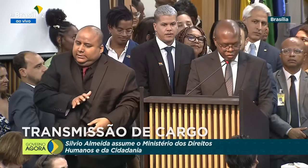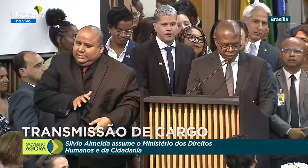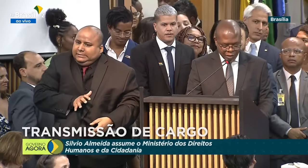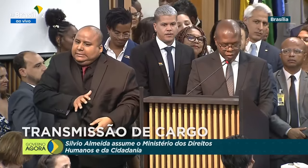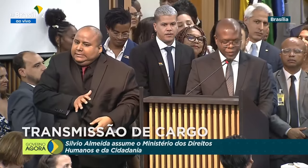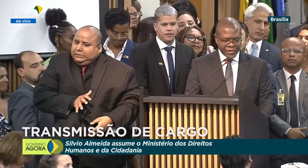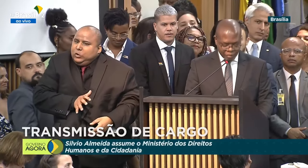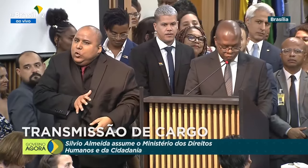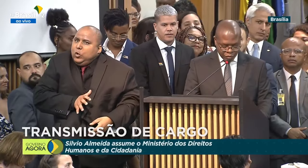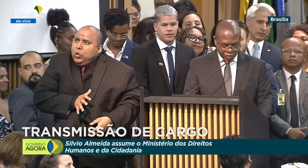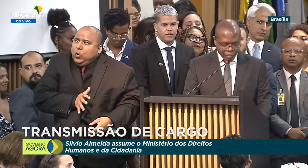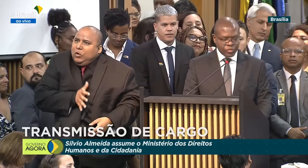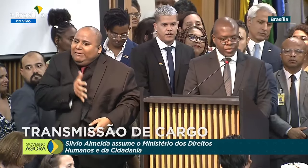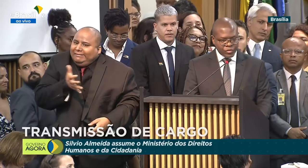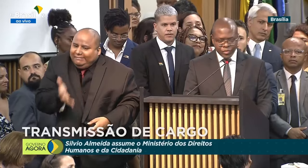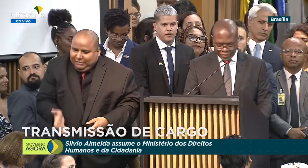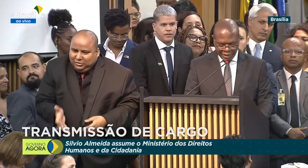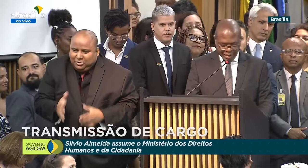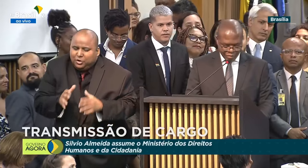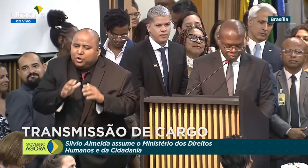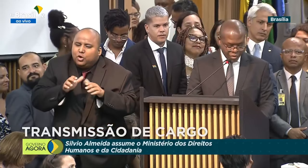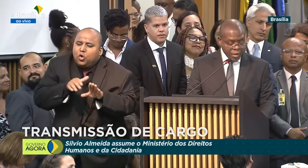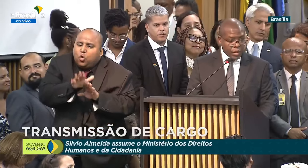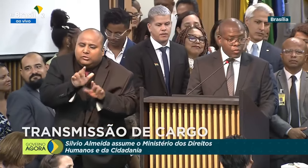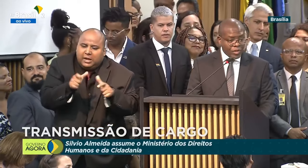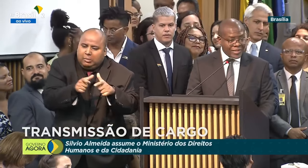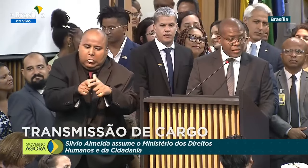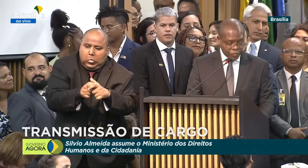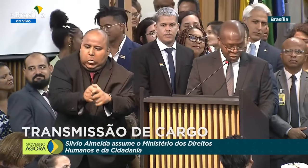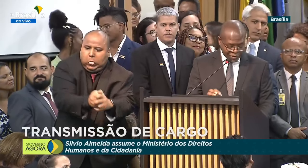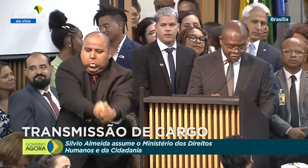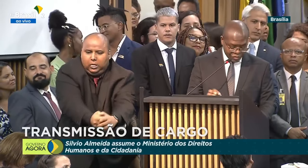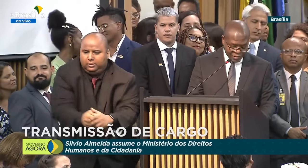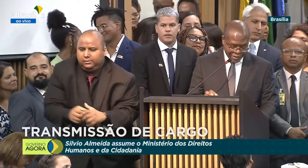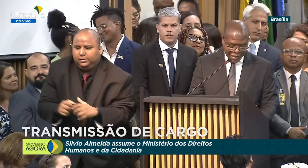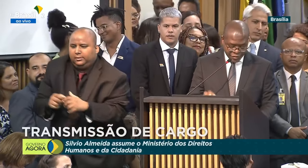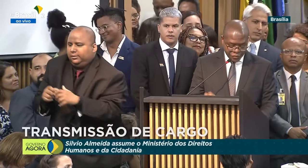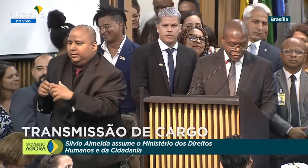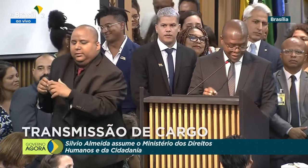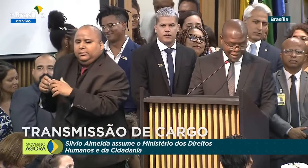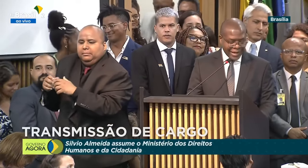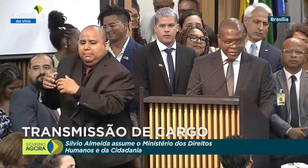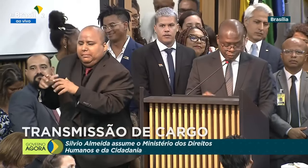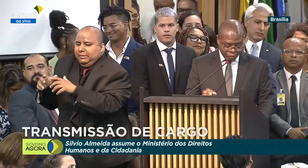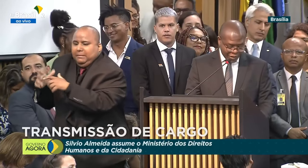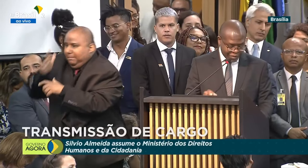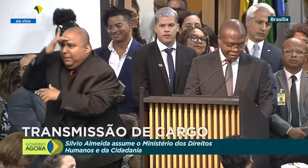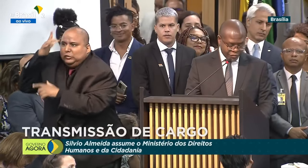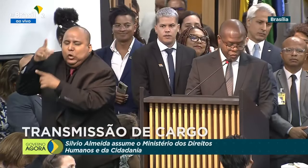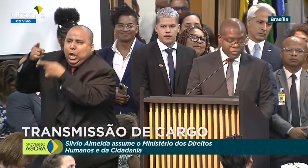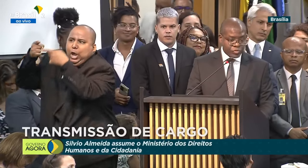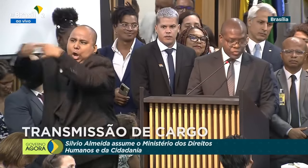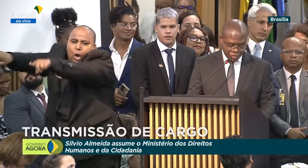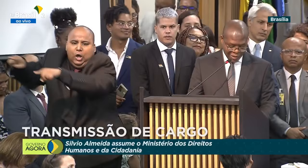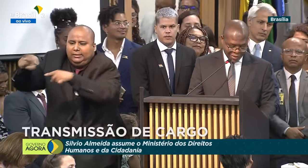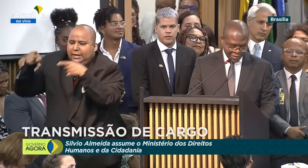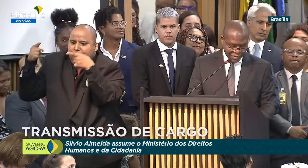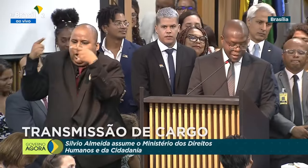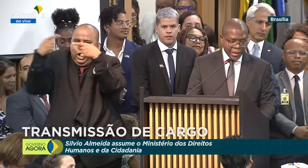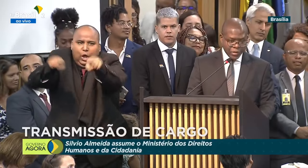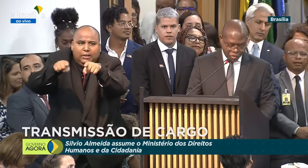conselhos e participação foram reduzidos ou encerrados muitas Vozes da sociedade foram caladas políticas foram